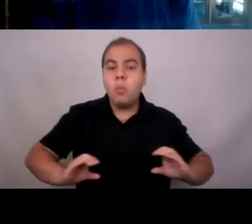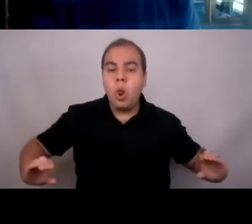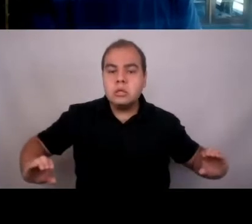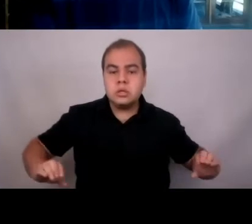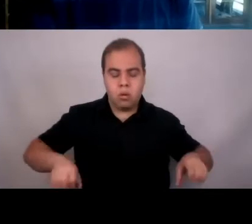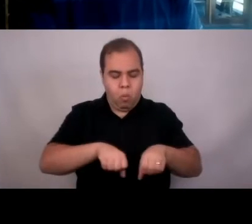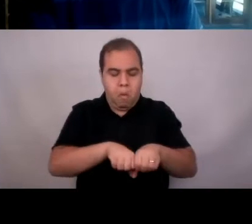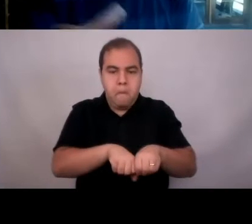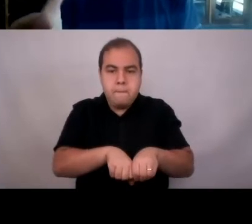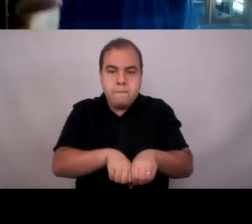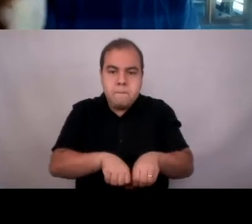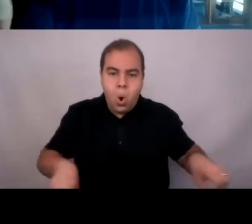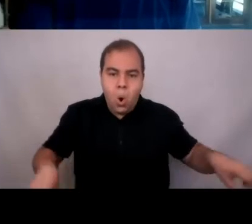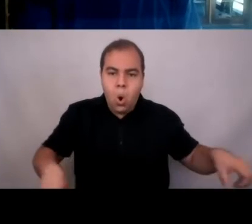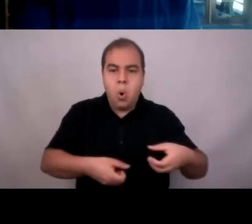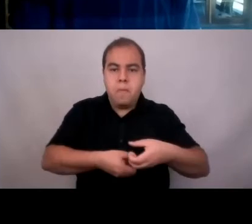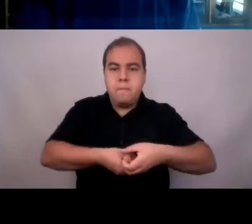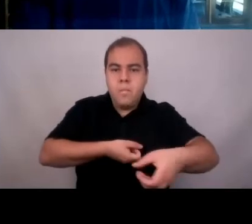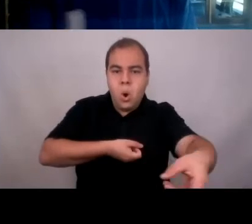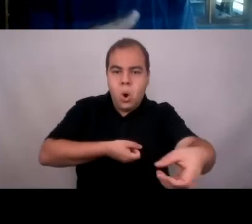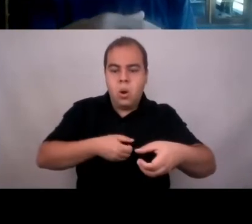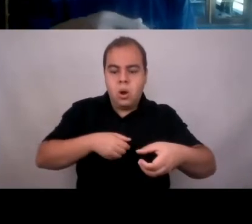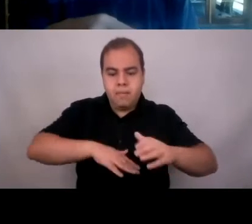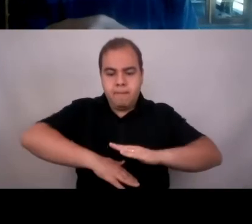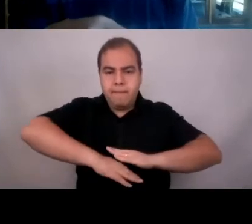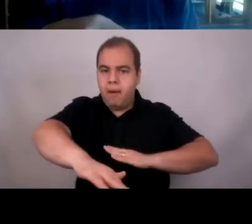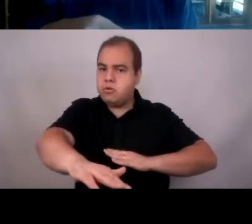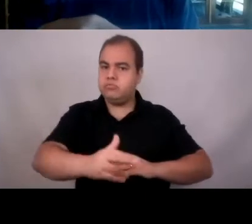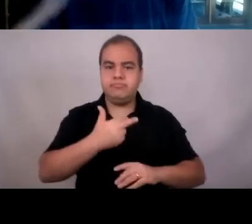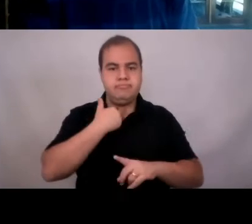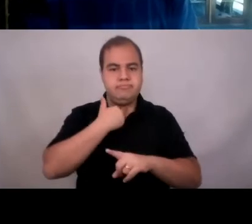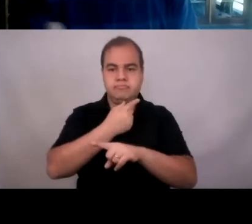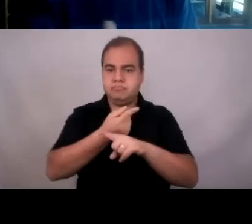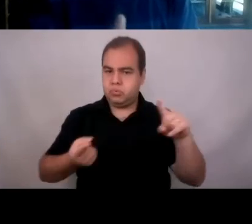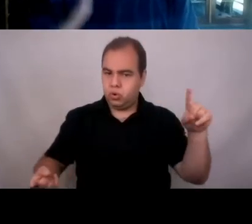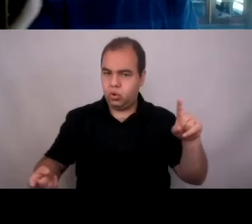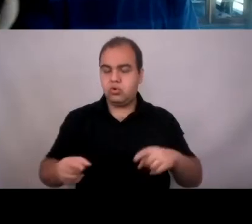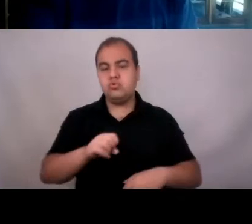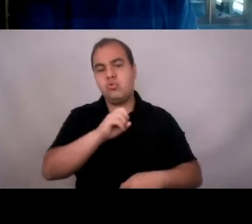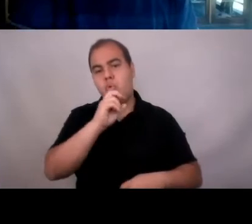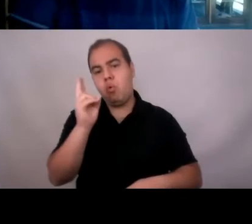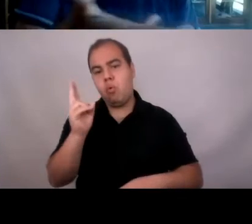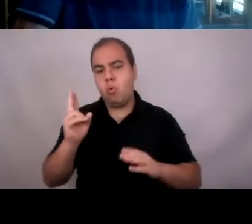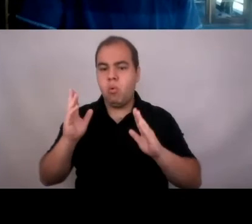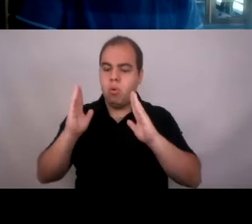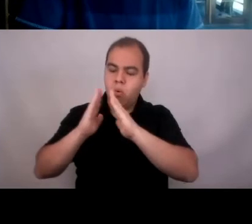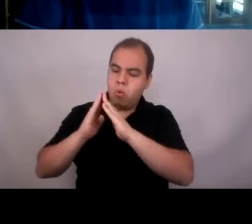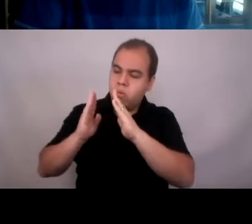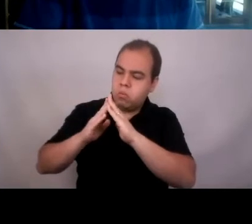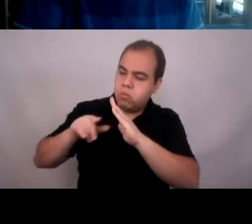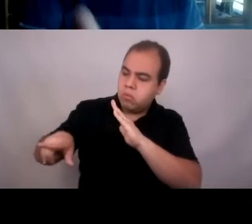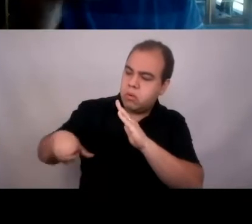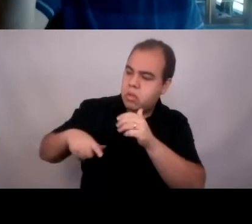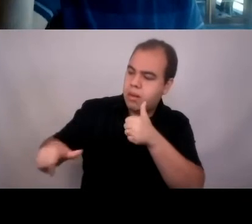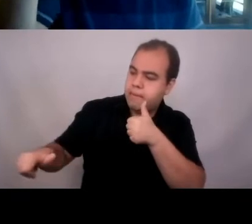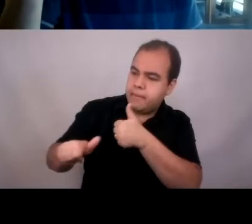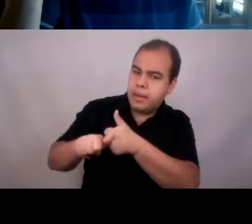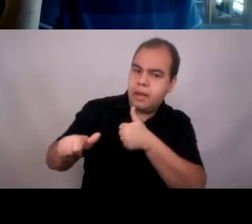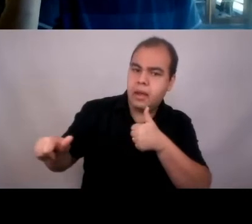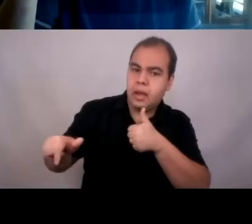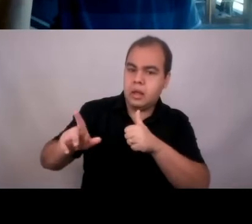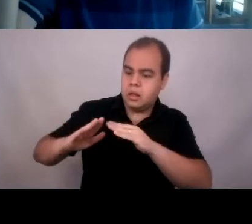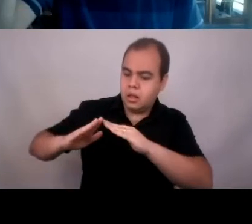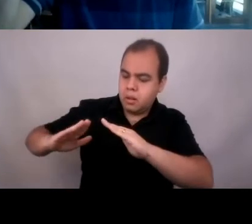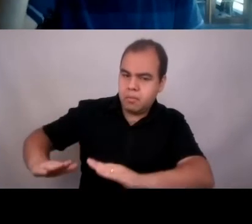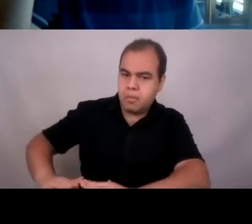passando embaixo, ou mesmo algum abrigo, alguma edificação que esteja no subsolo, a gente não